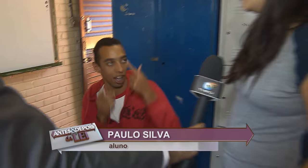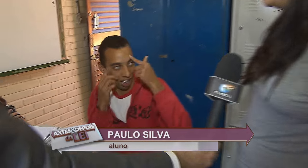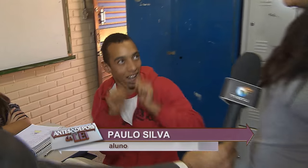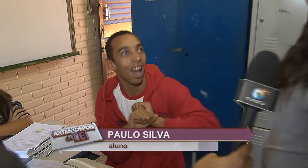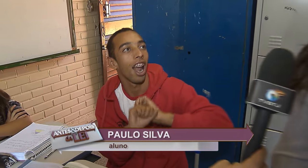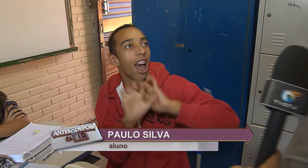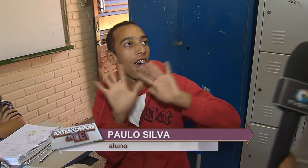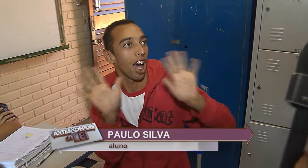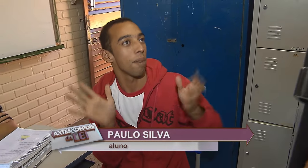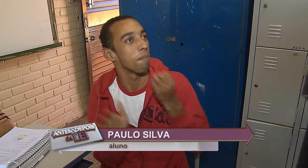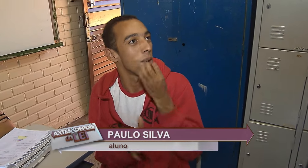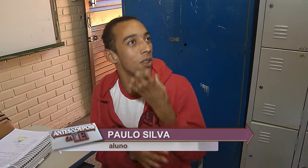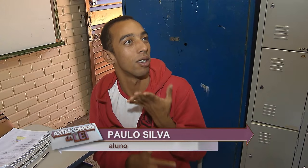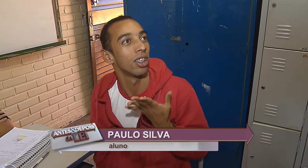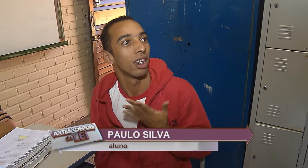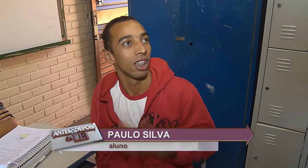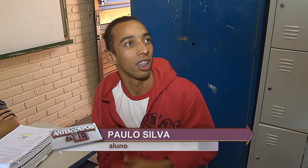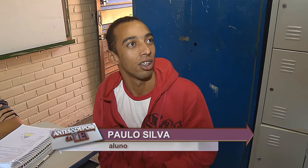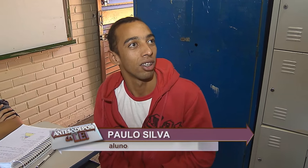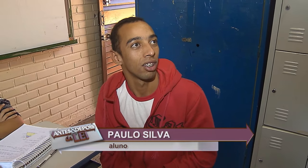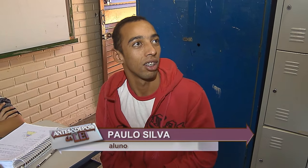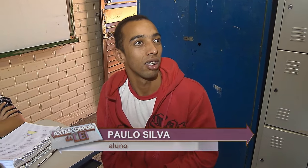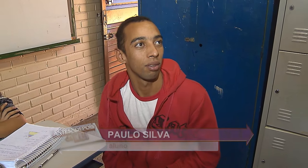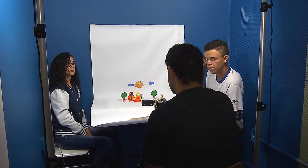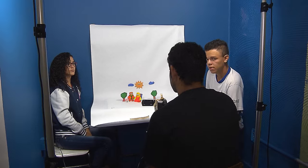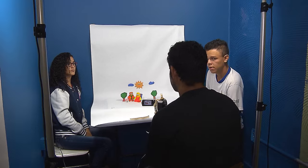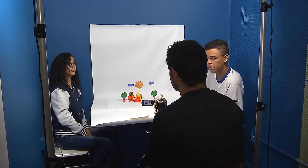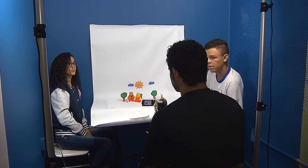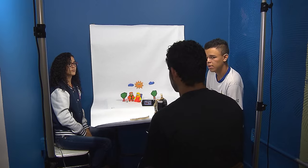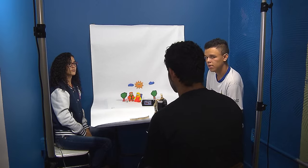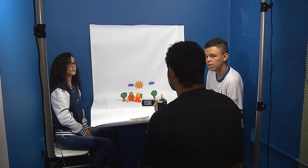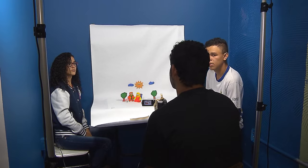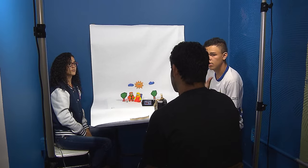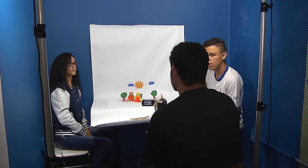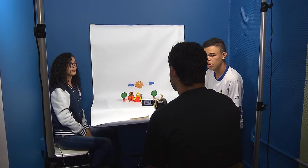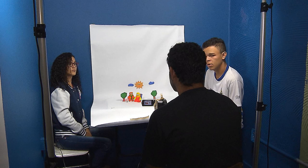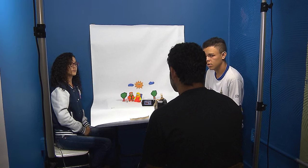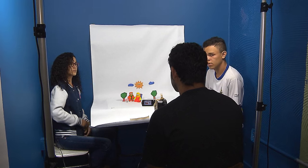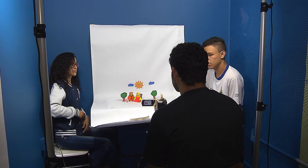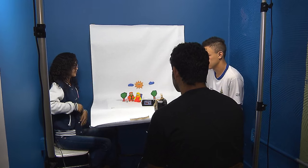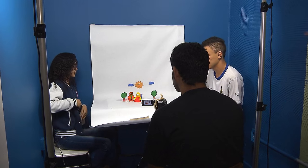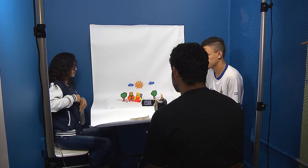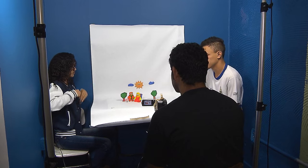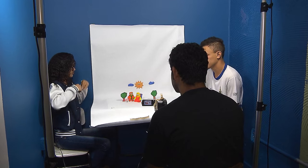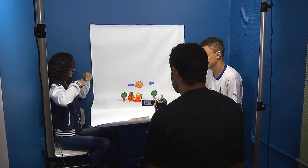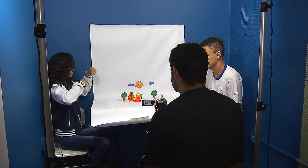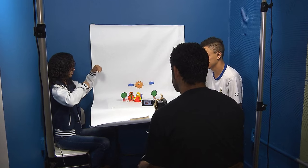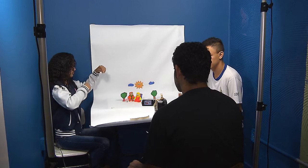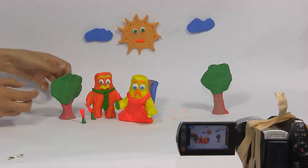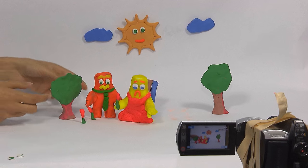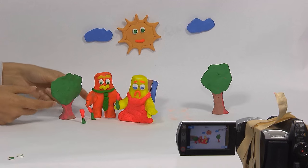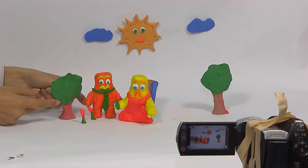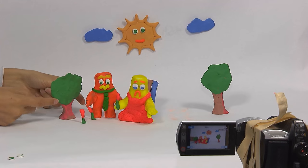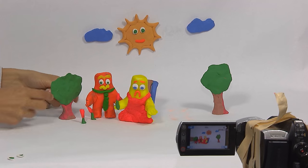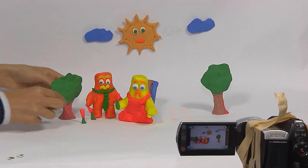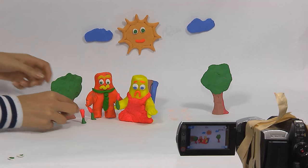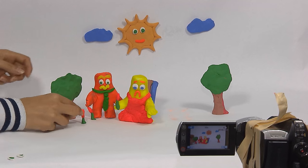Agora eu aprendo melhor, agora é mais claro, é melhor para mim. Depois que a escola passou a ser bilíngue, um estúdio de filmagem foi criado para